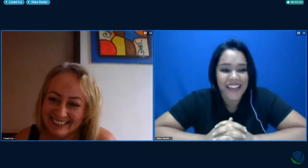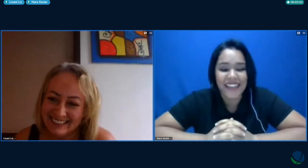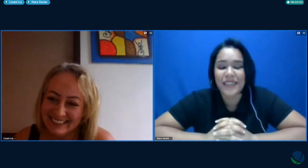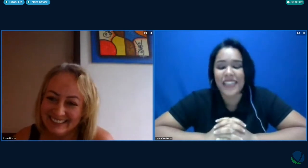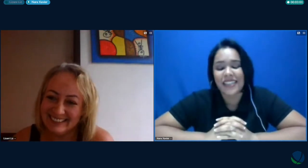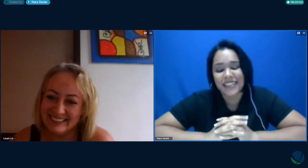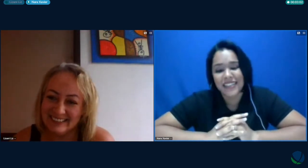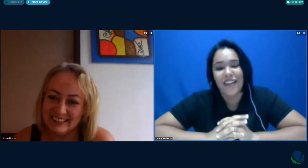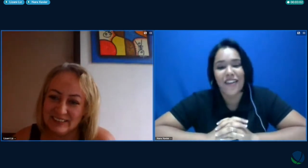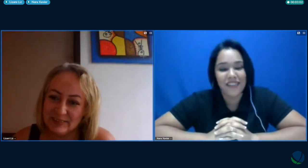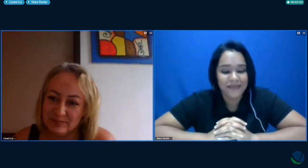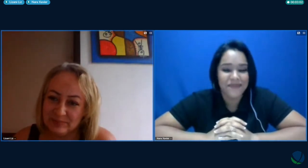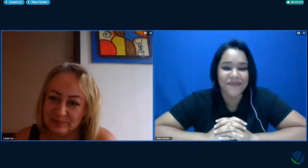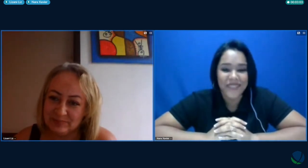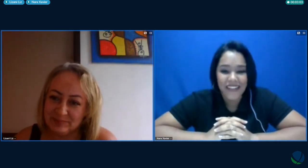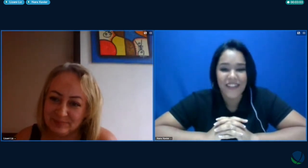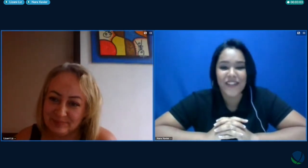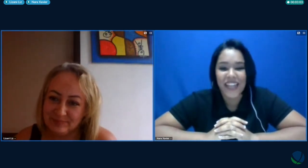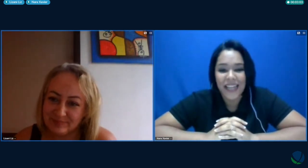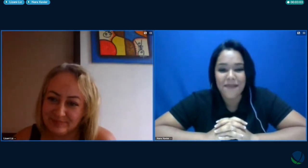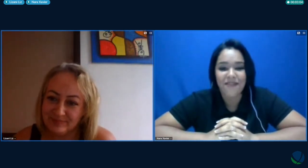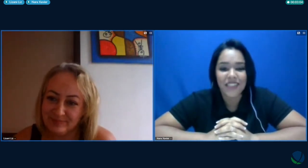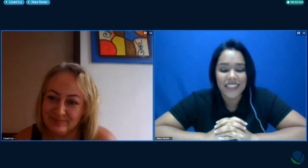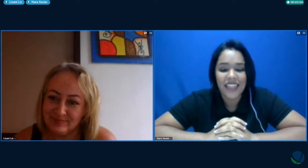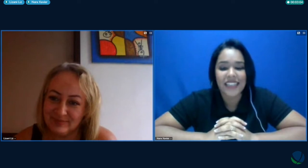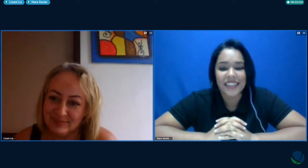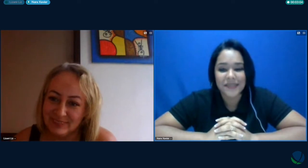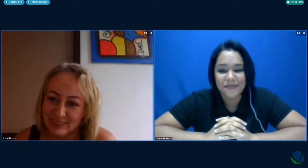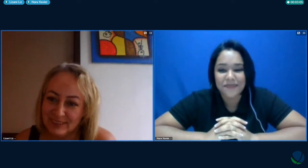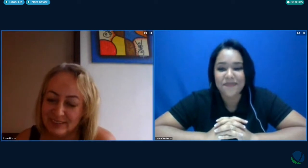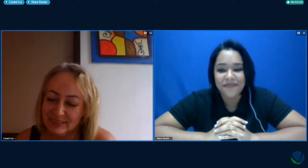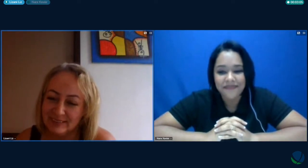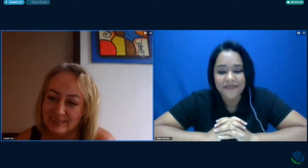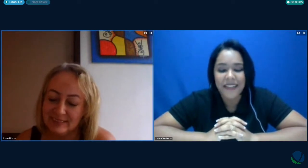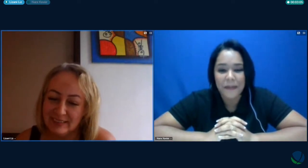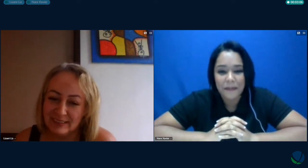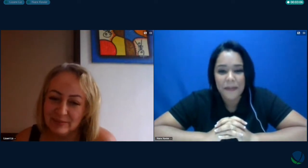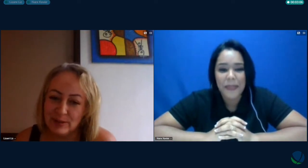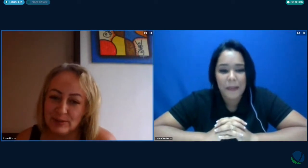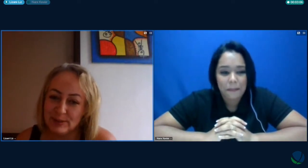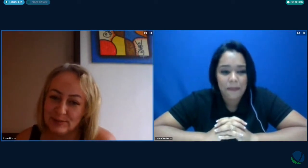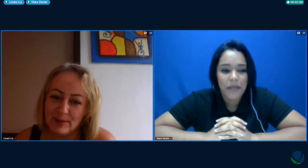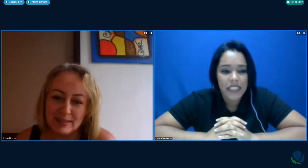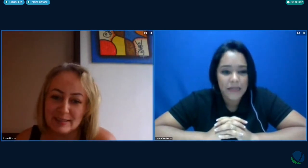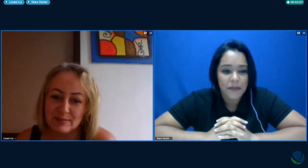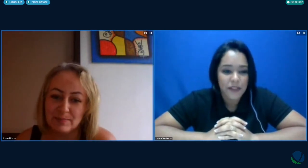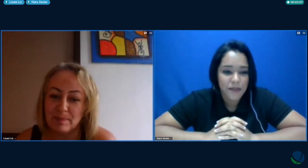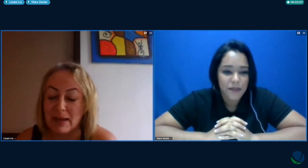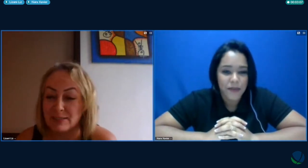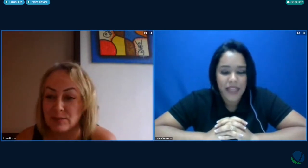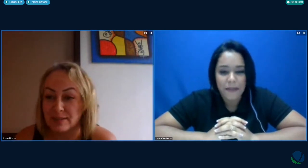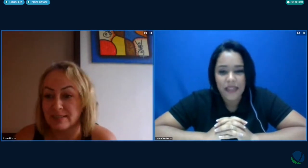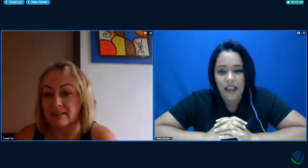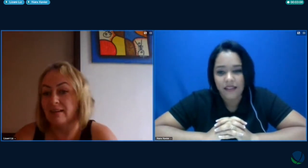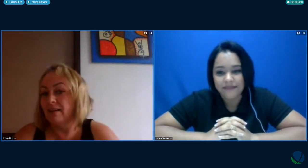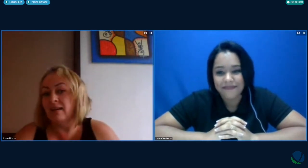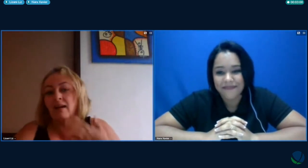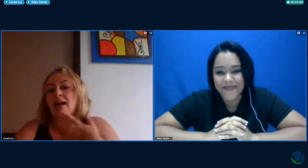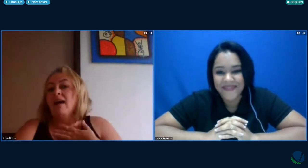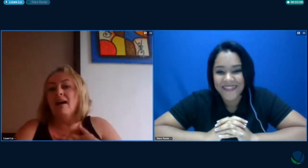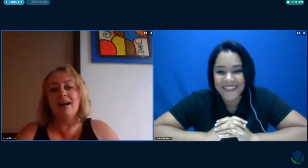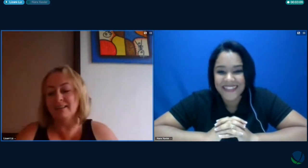Então é isso, menino. Olha, vou falar para vocês. Meu Deus, mas é assim, nossa,